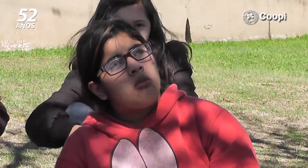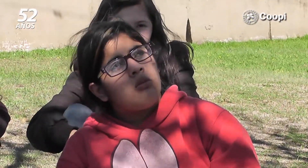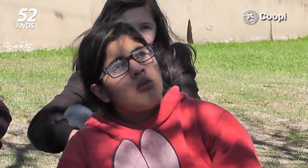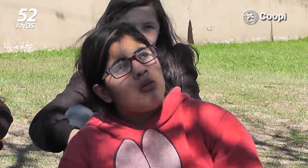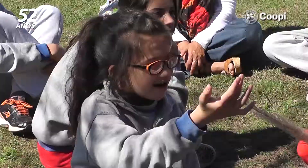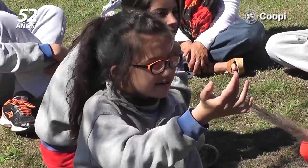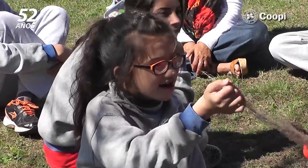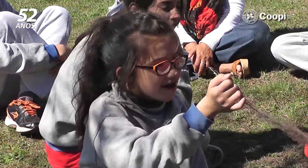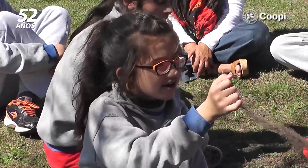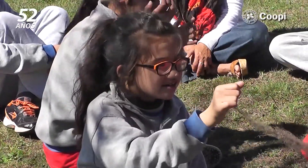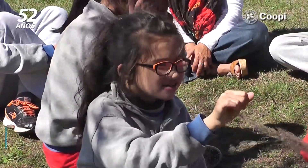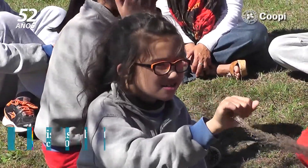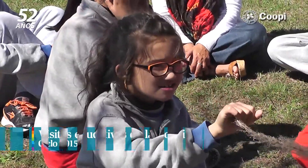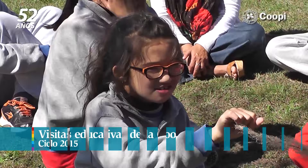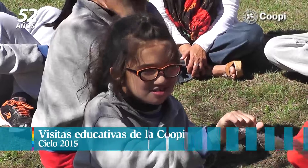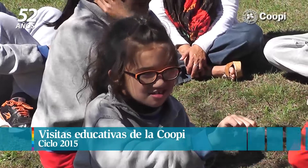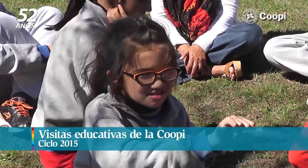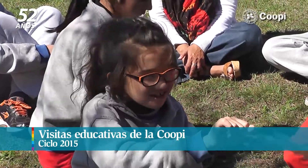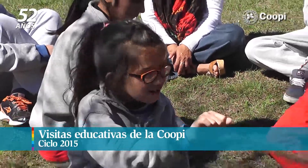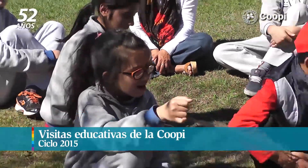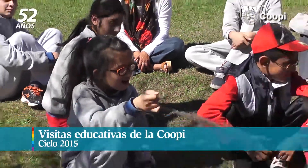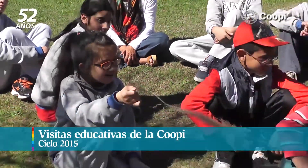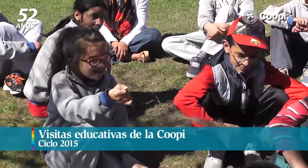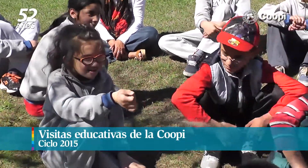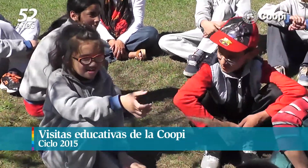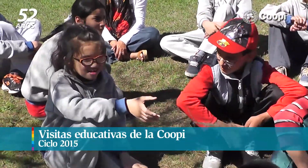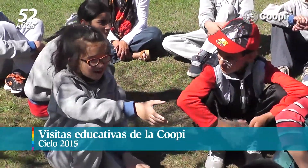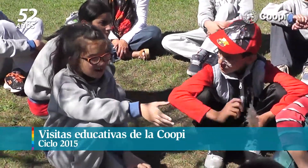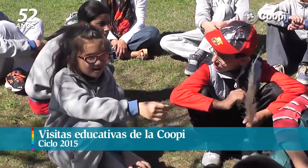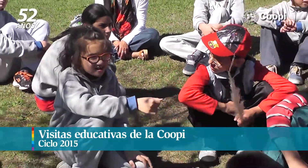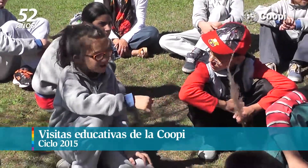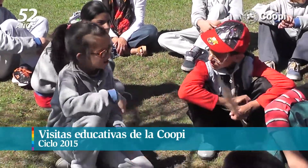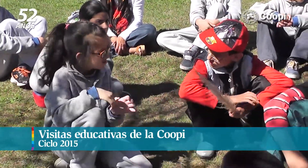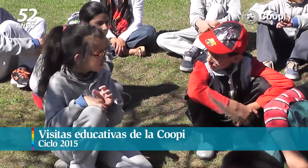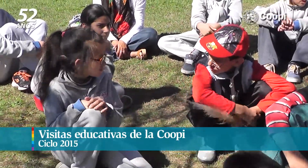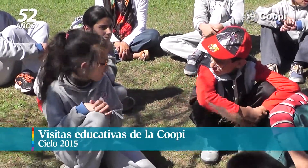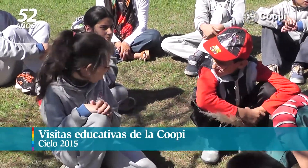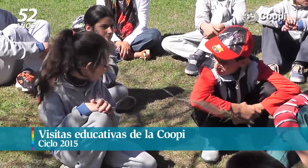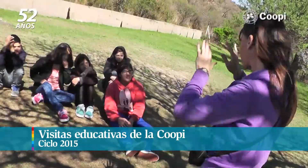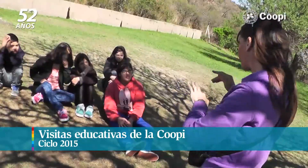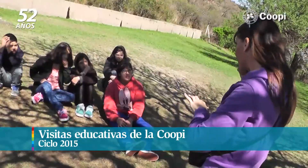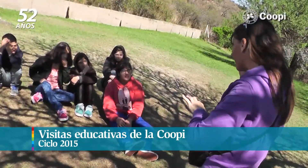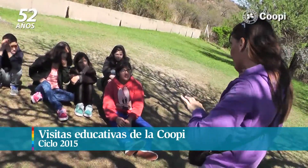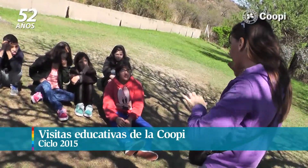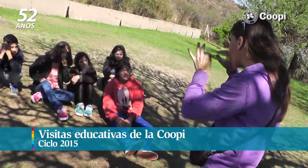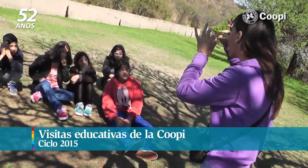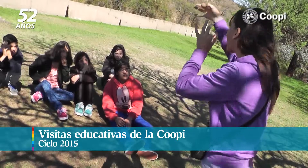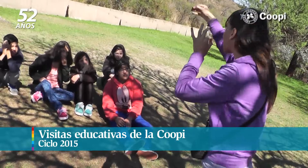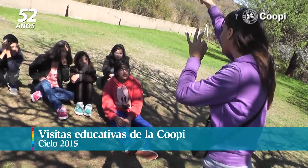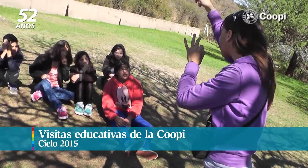poner campos, para poner vacas o sembrar. Que en la montaña no es bueno, no